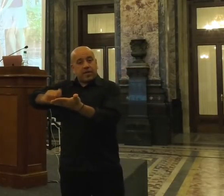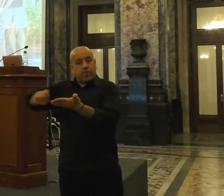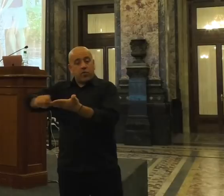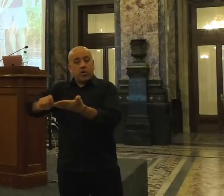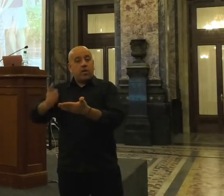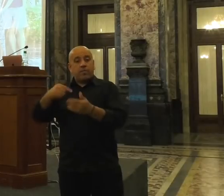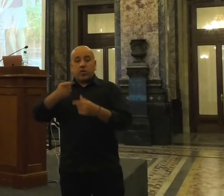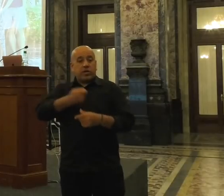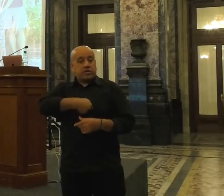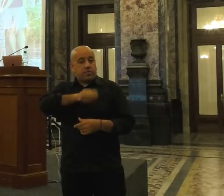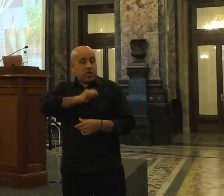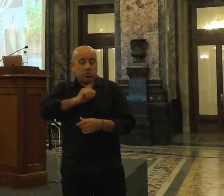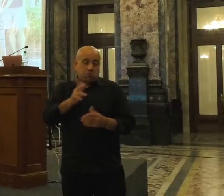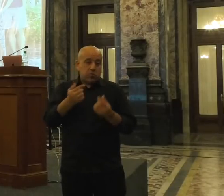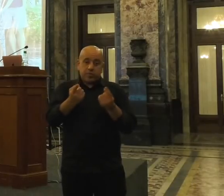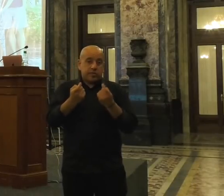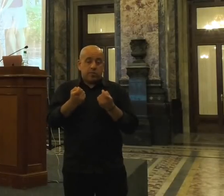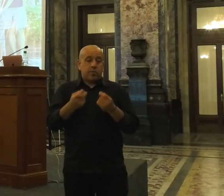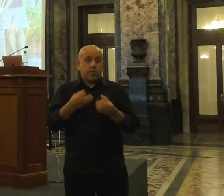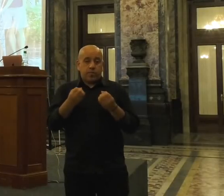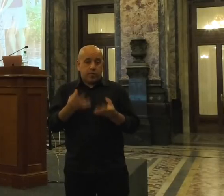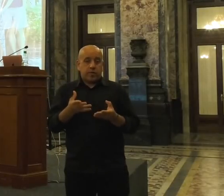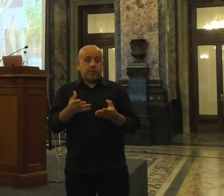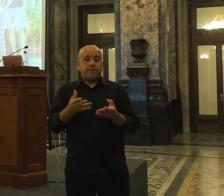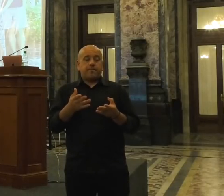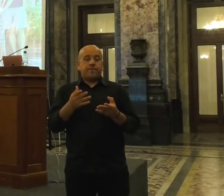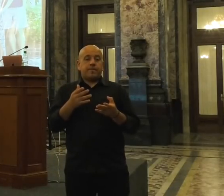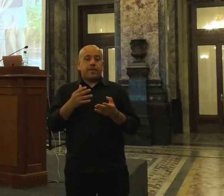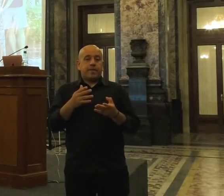en español no tenemos necesidad de hacerlo, porque